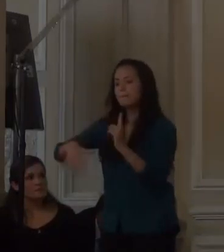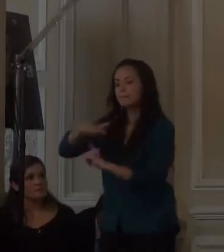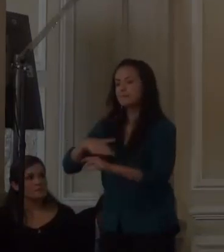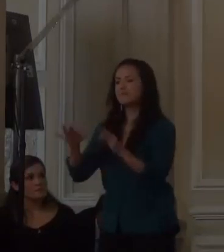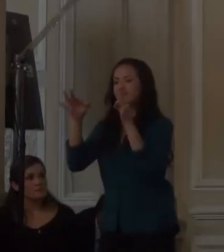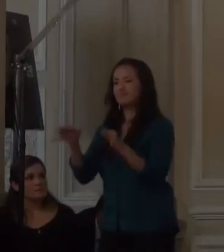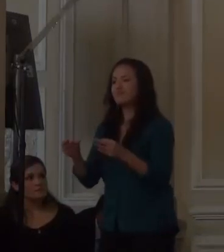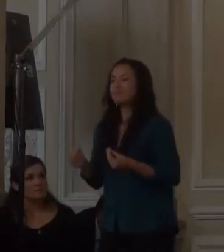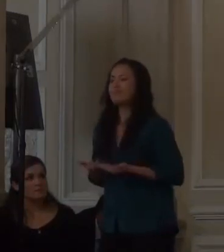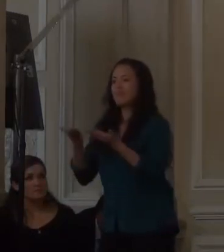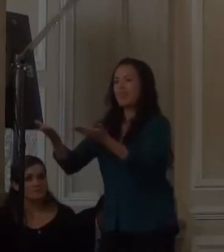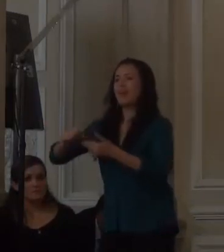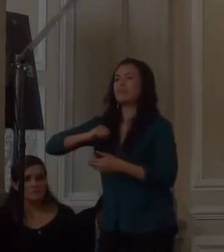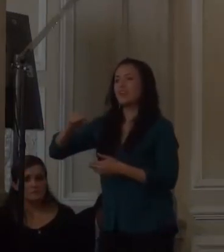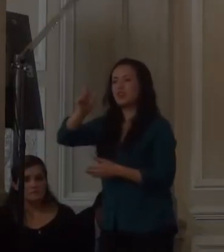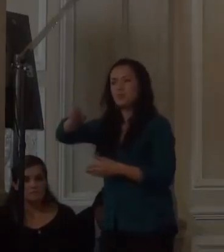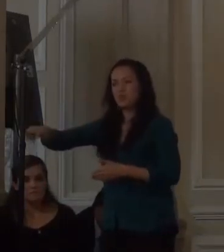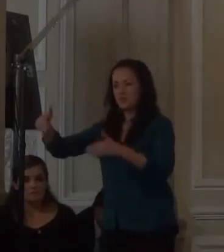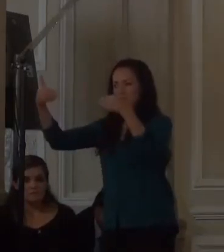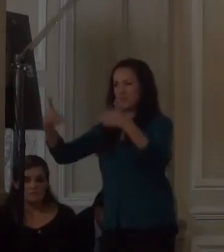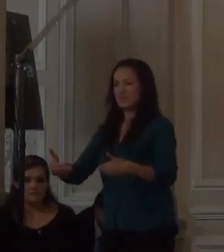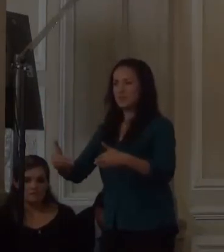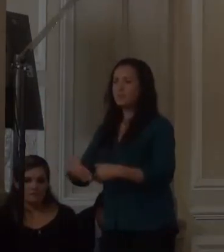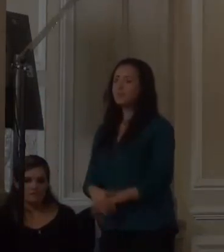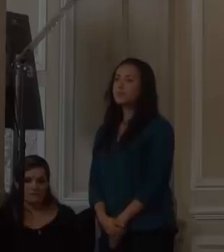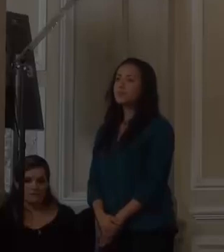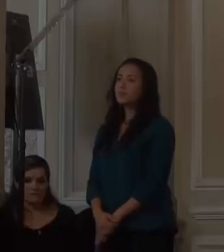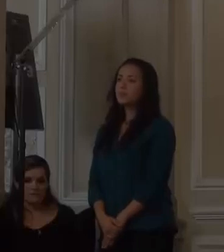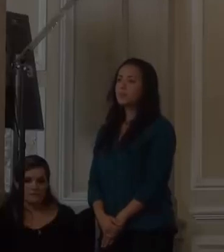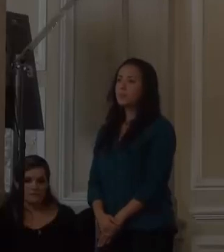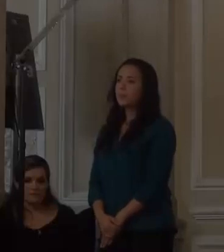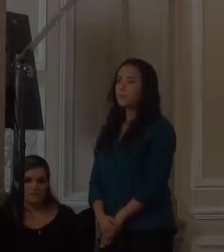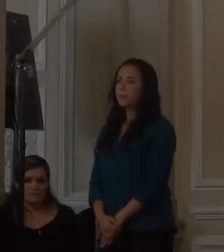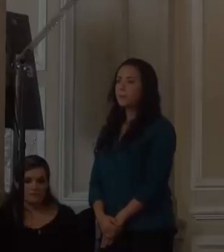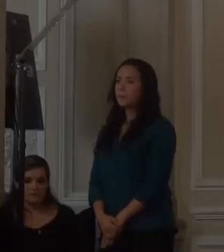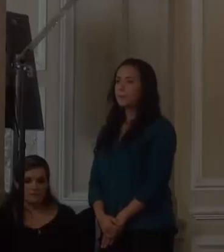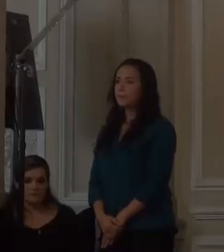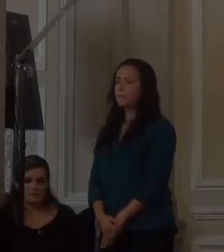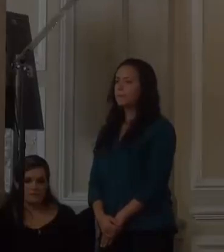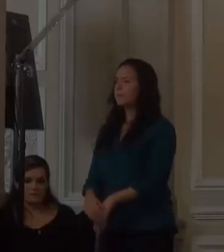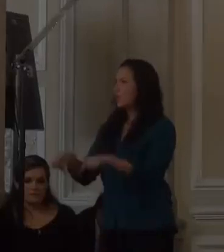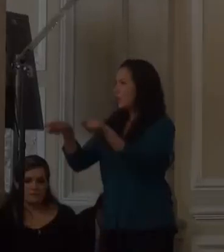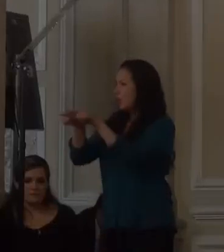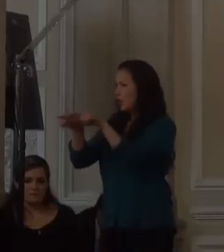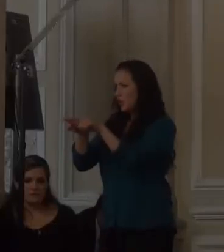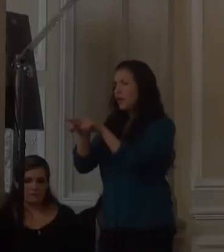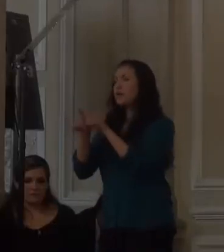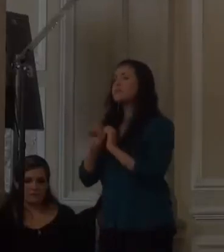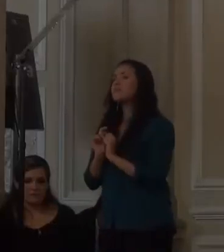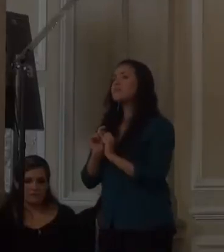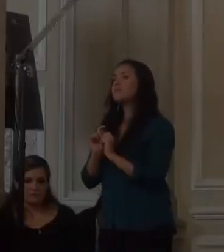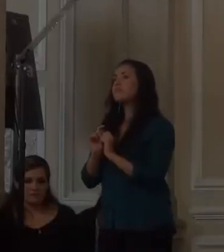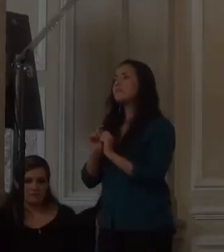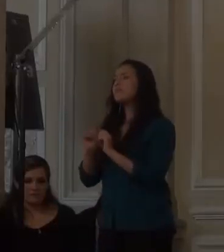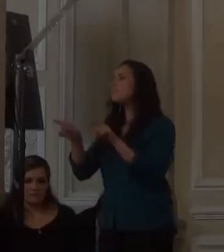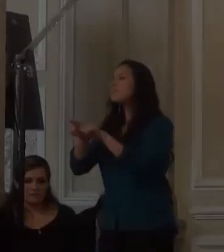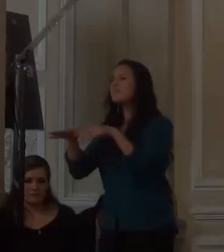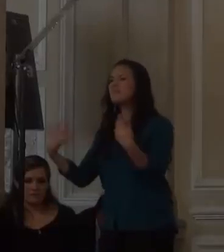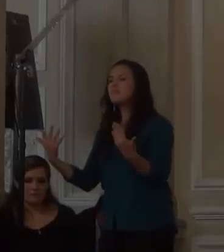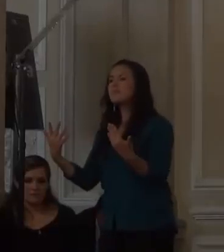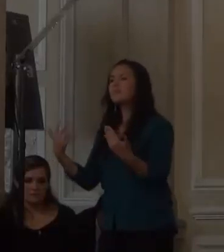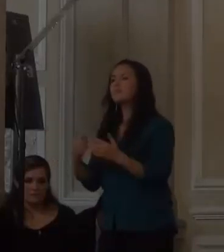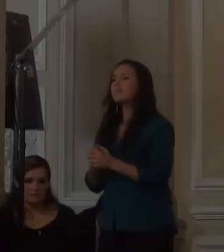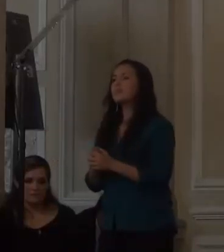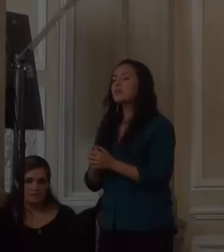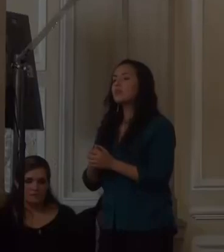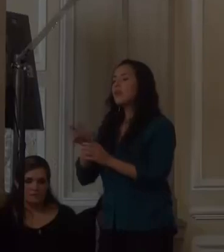garantizar los derechos de las personas con discapacidad. Lo mismo deberá ocurrir en los sistemas